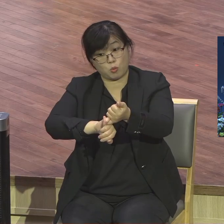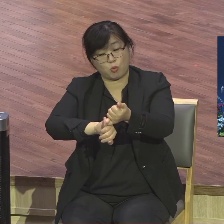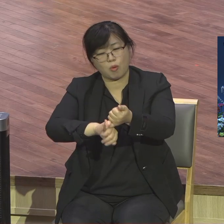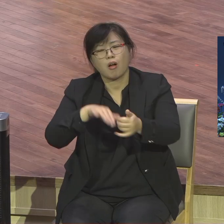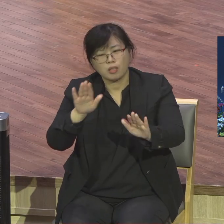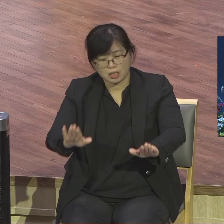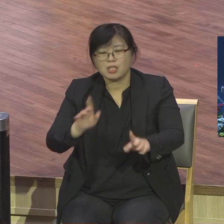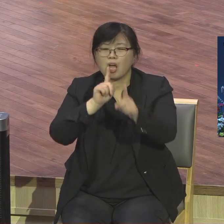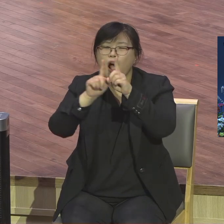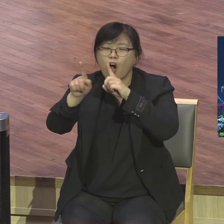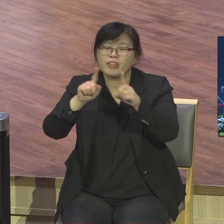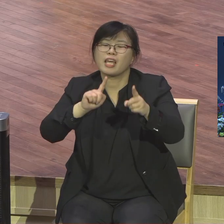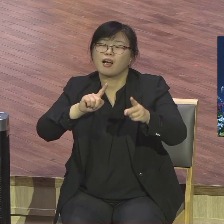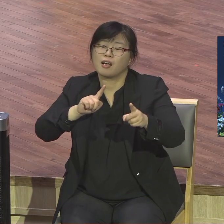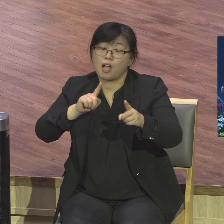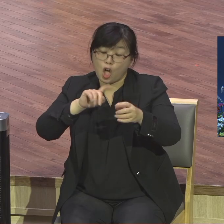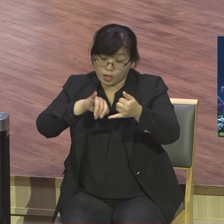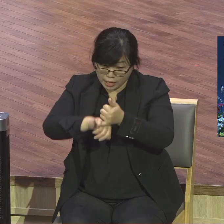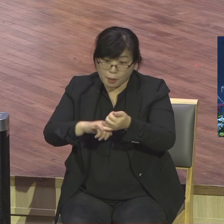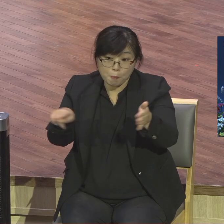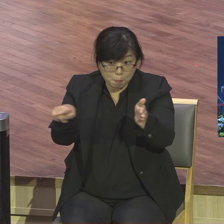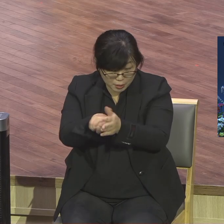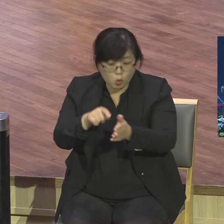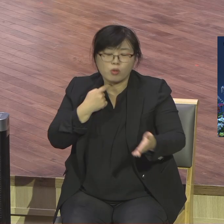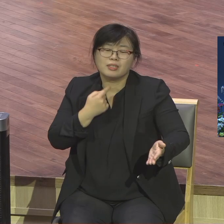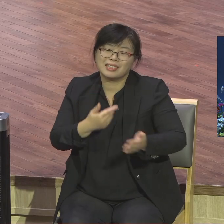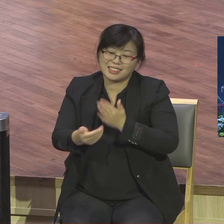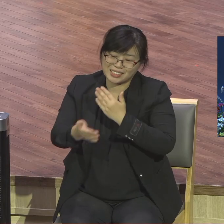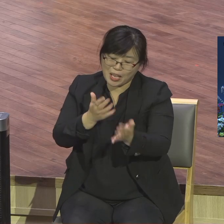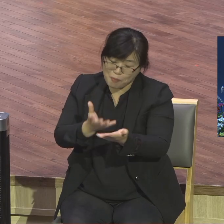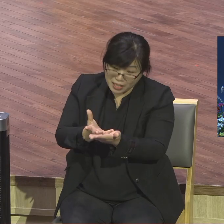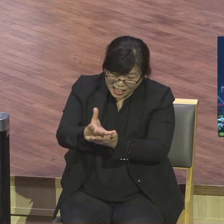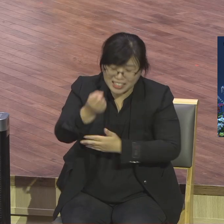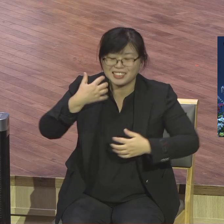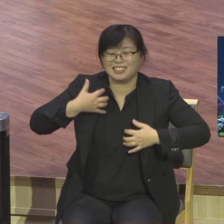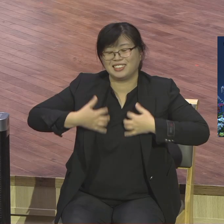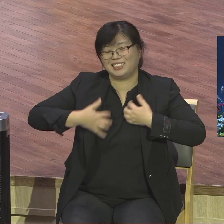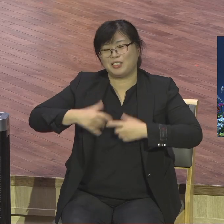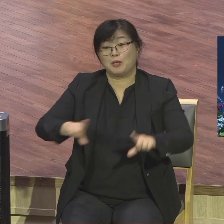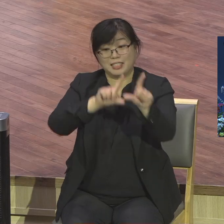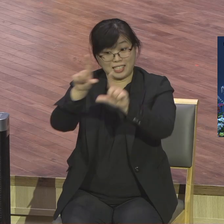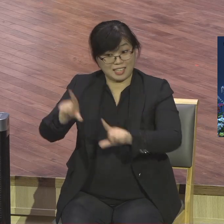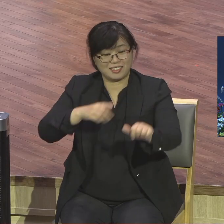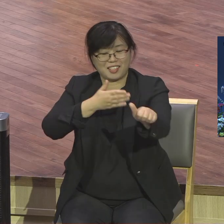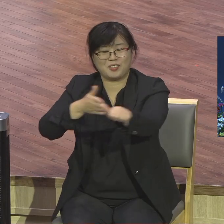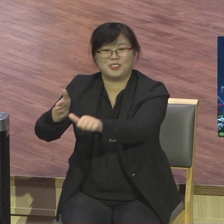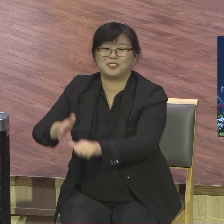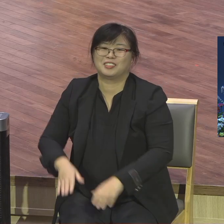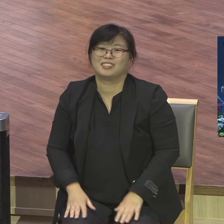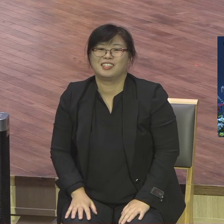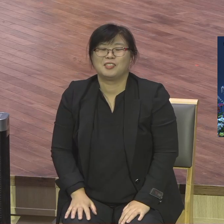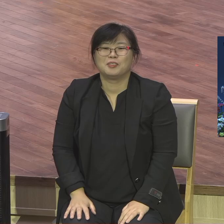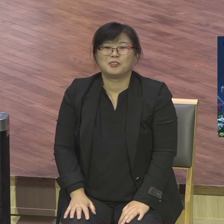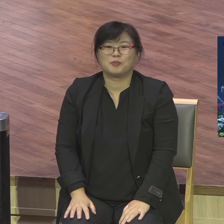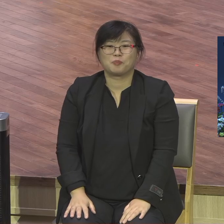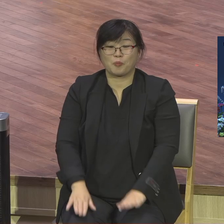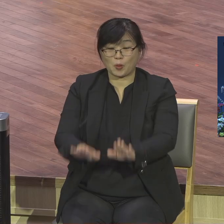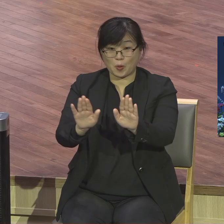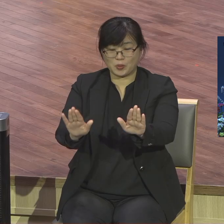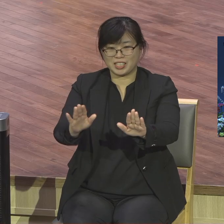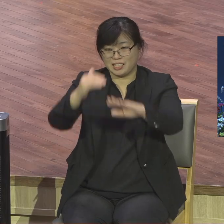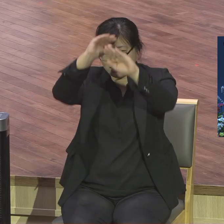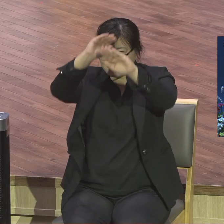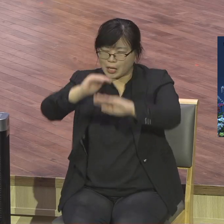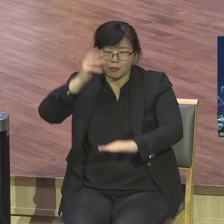참된 기쁨과 감사가 넘치는 즐거운 인생 되기를 재문학 축복합니다 하나님 주시는 이 은약 말씀 잡고